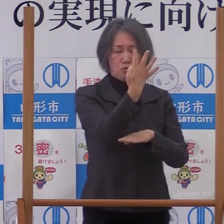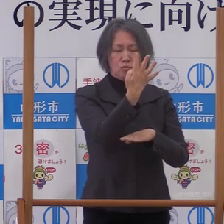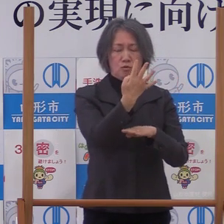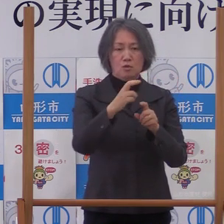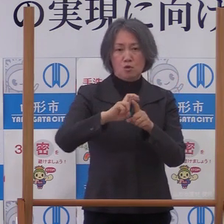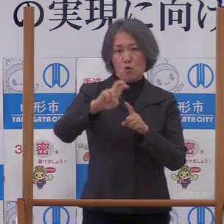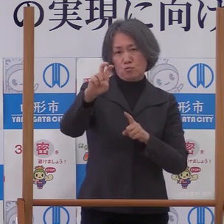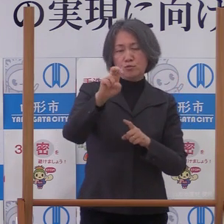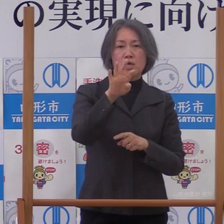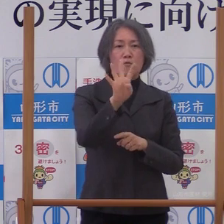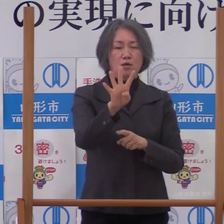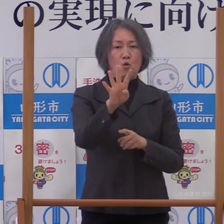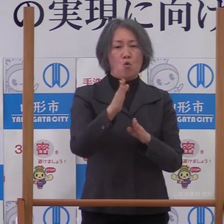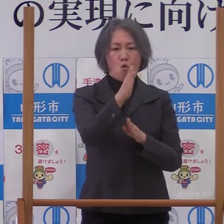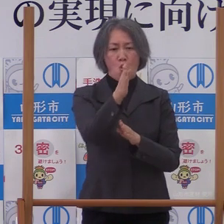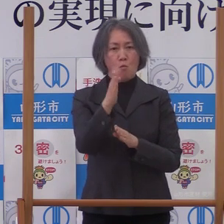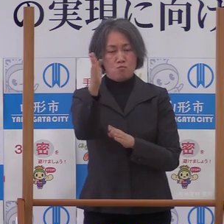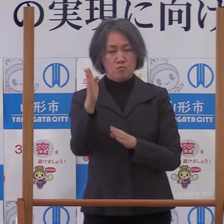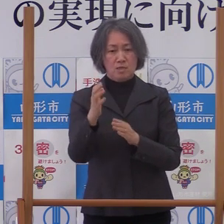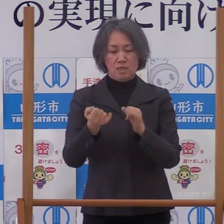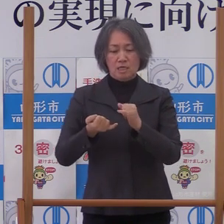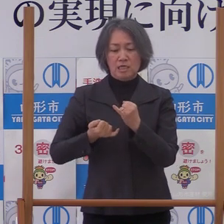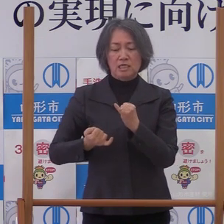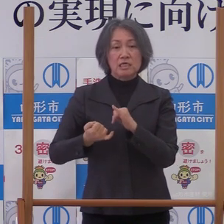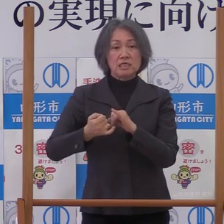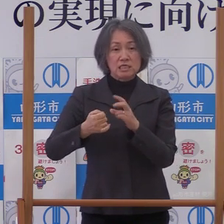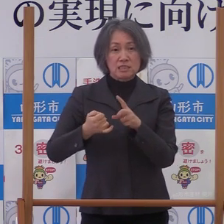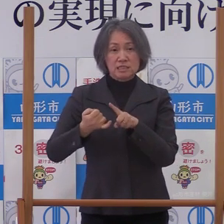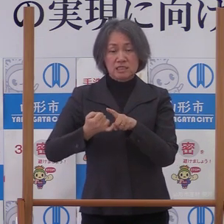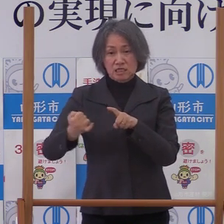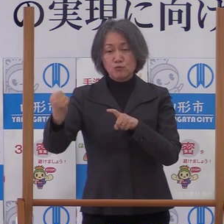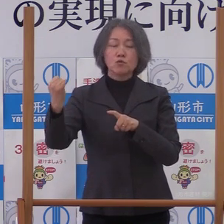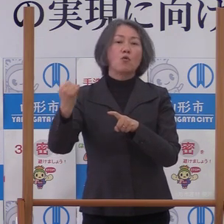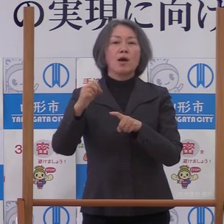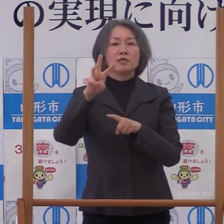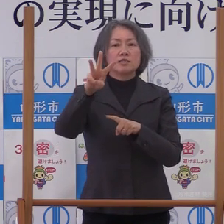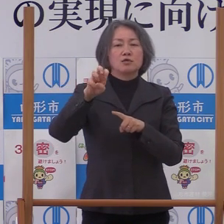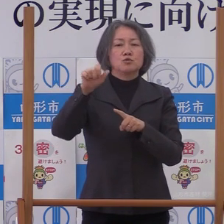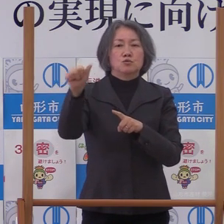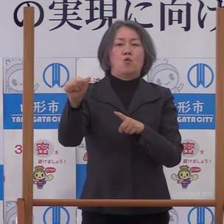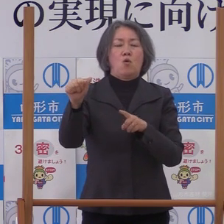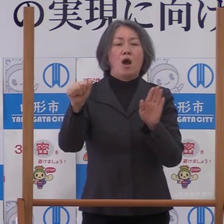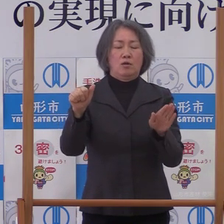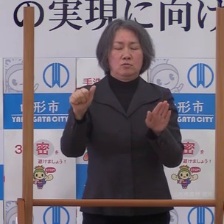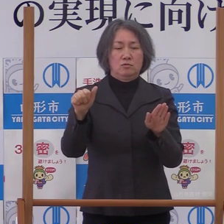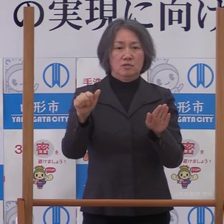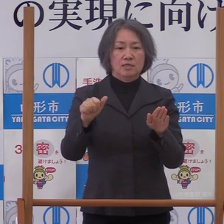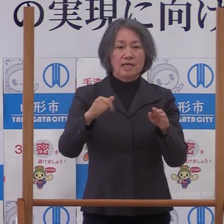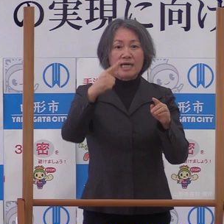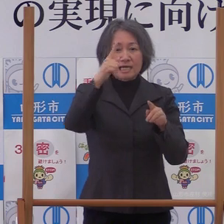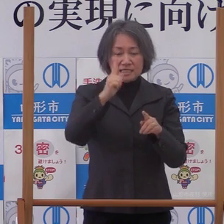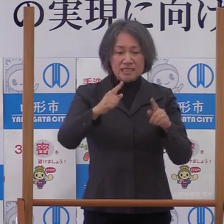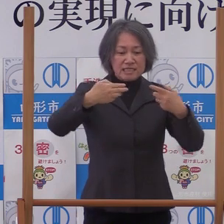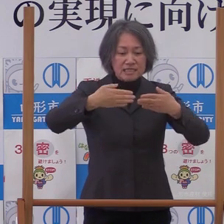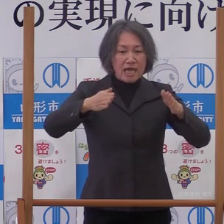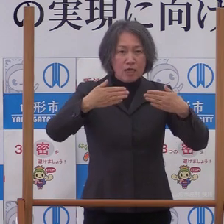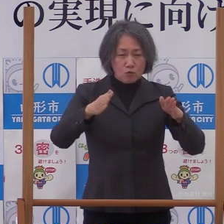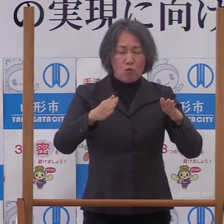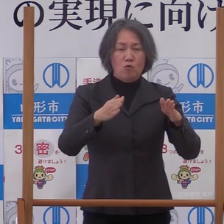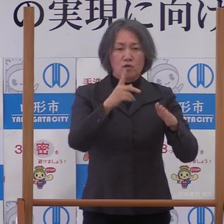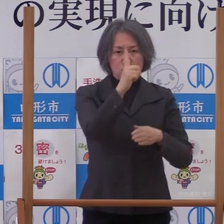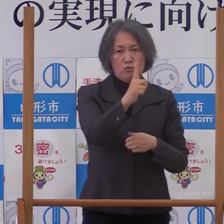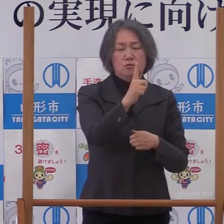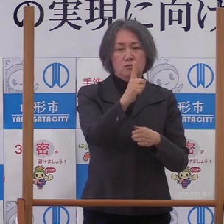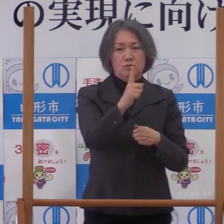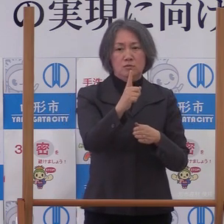は4本と、リフトにつきましては35機ということで、ゲート1ゲートあたり1機になりますので、